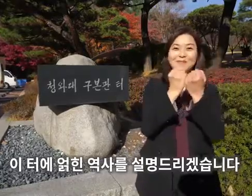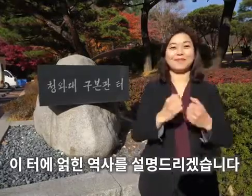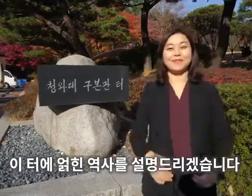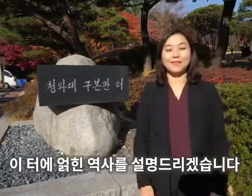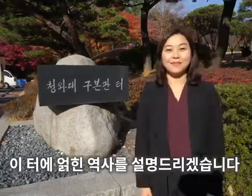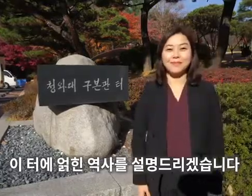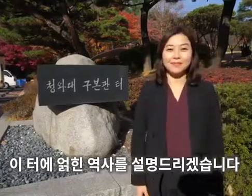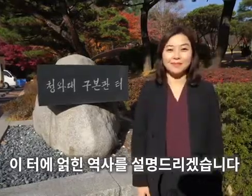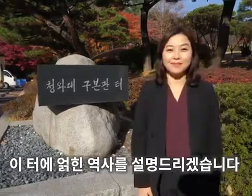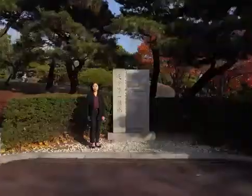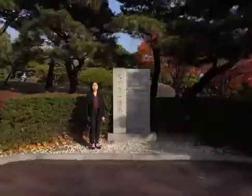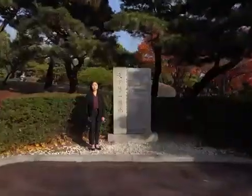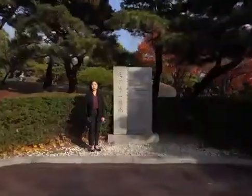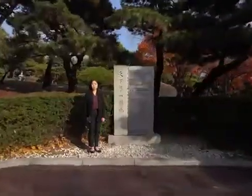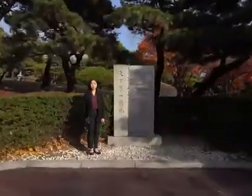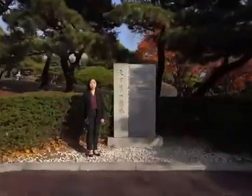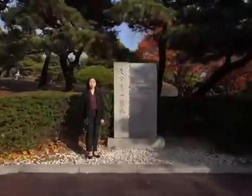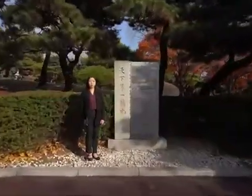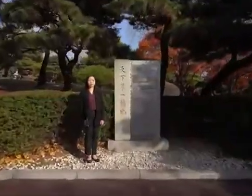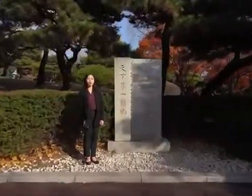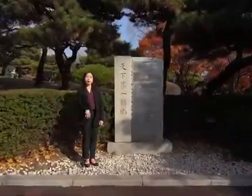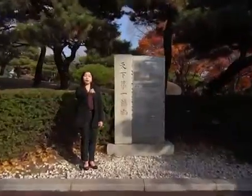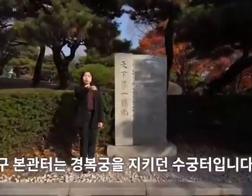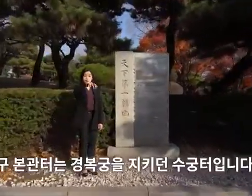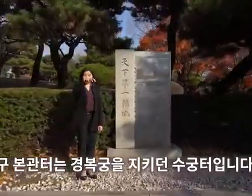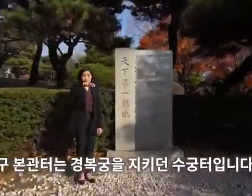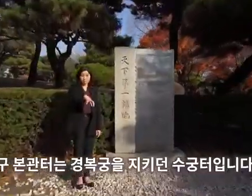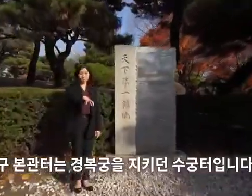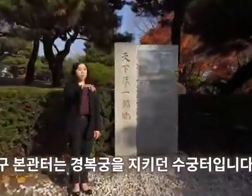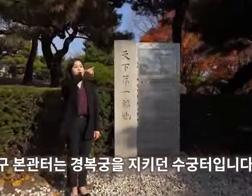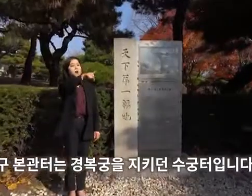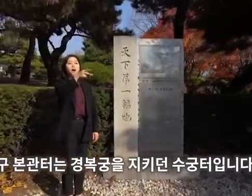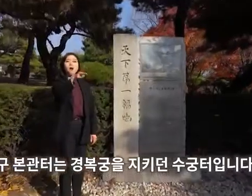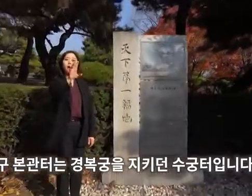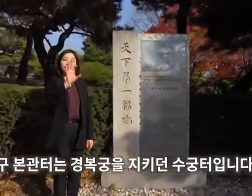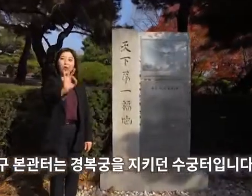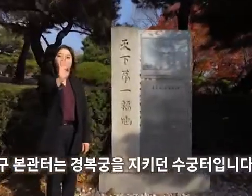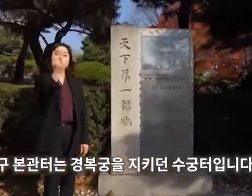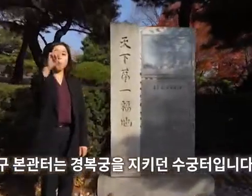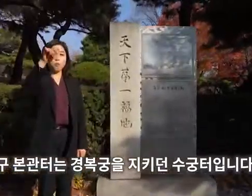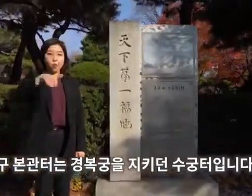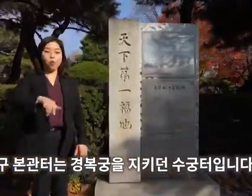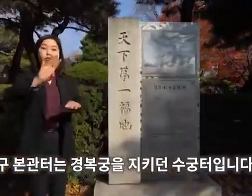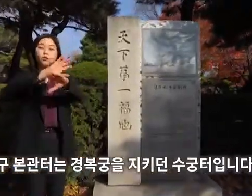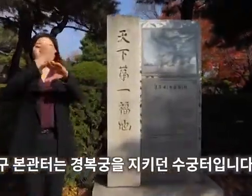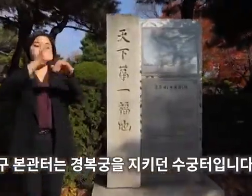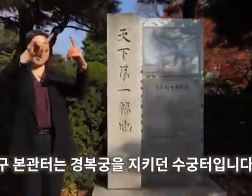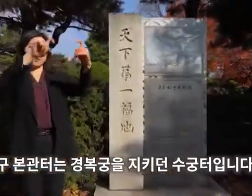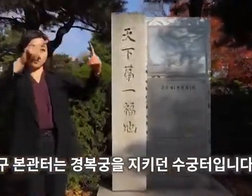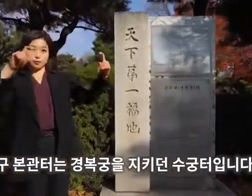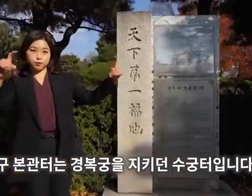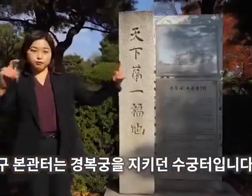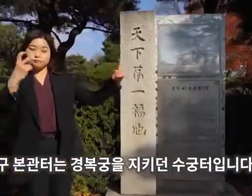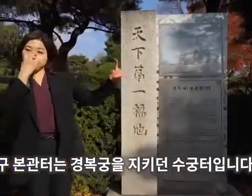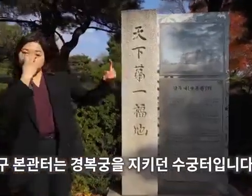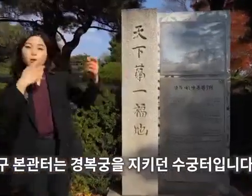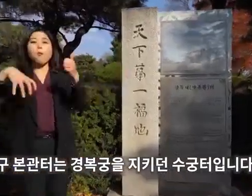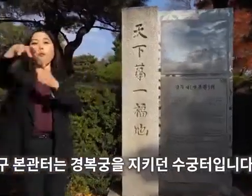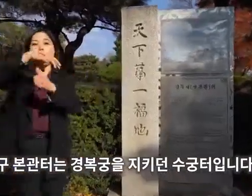설명드리겠습니다. 한자가 적힌 비석 앞. 구 본관터는 경복궁을 지키던